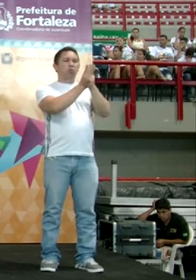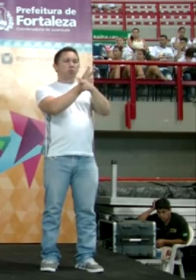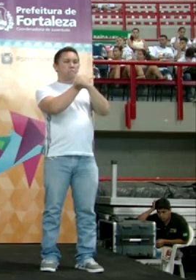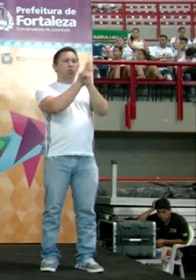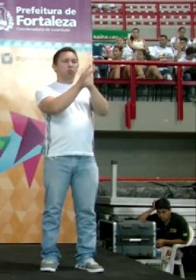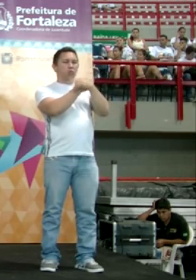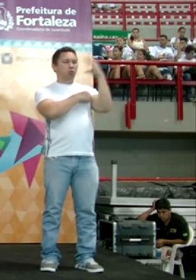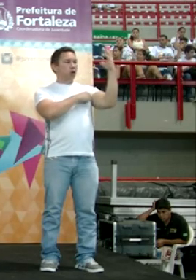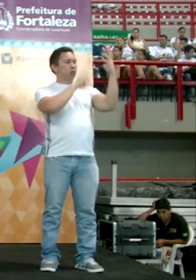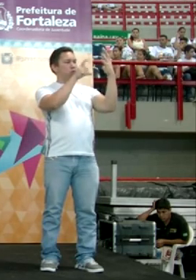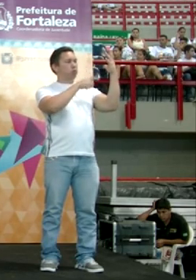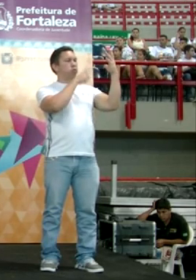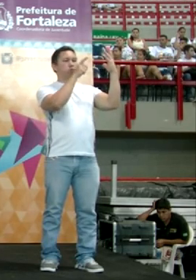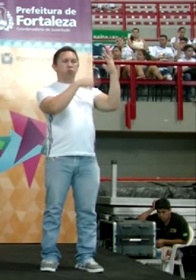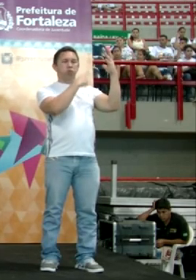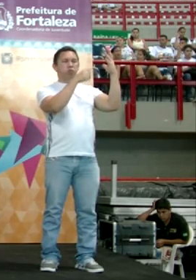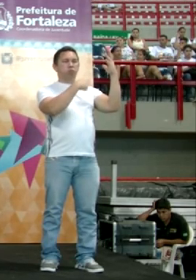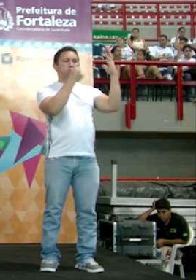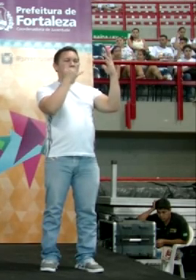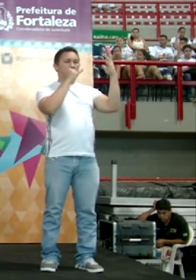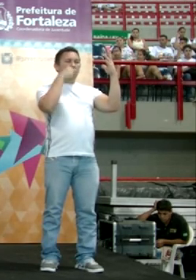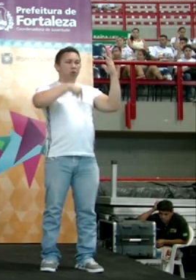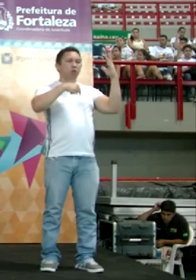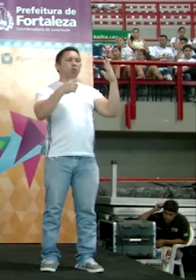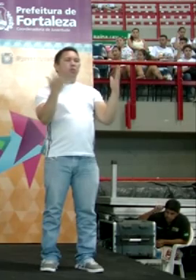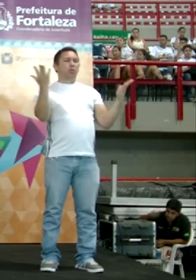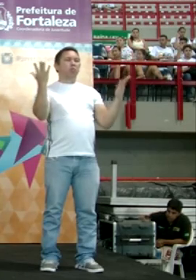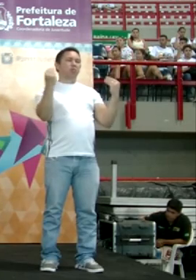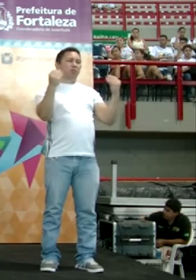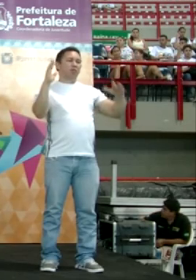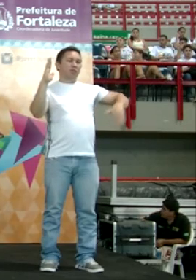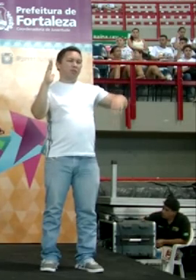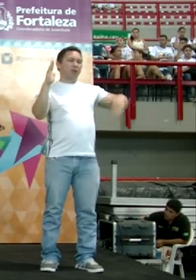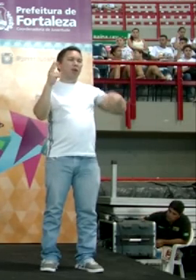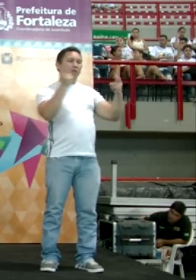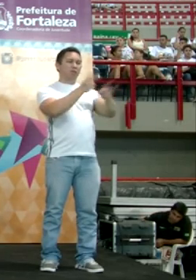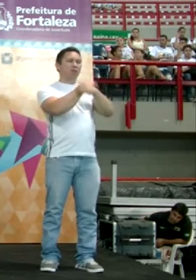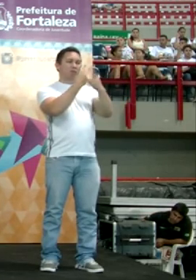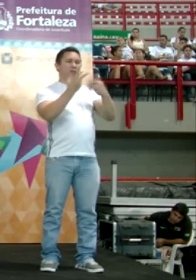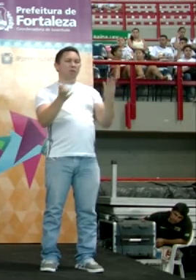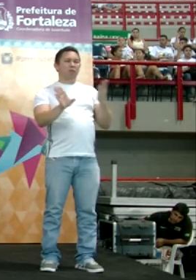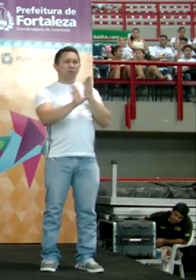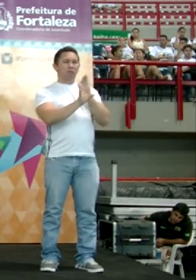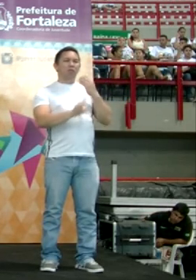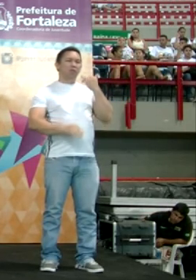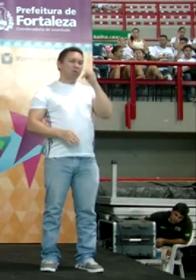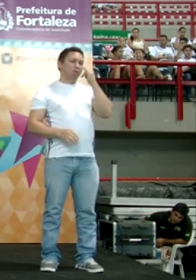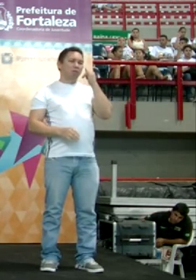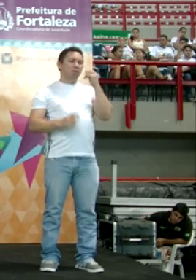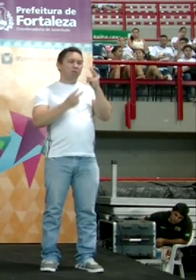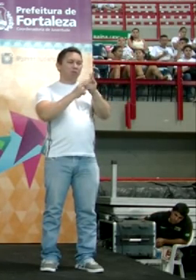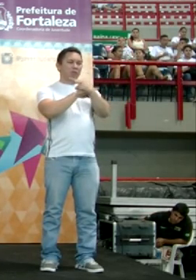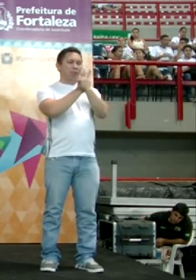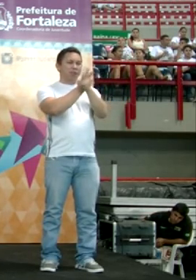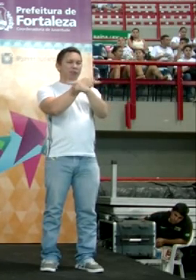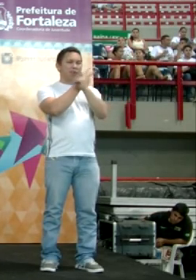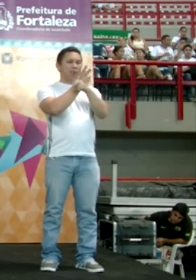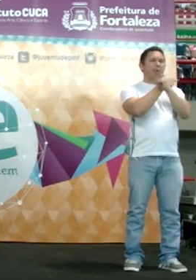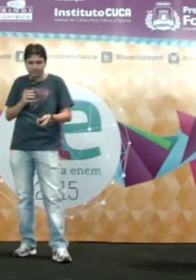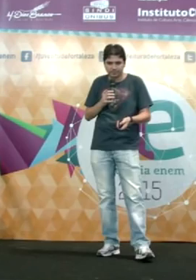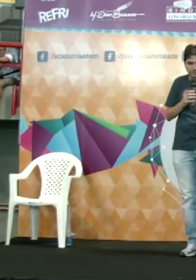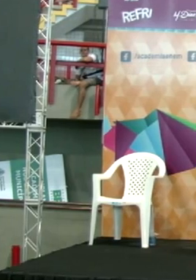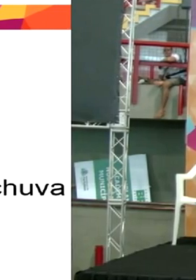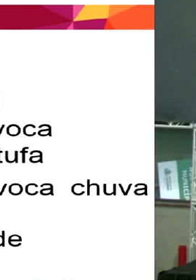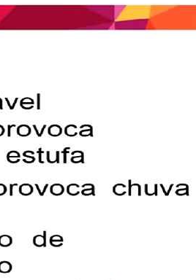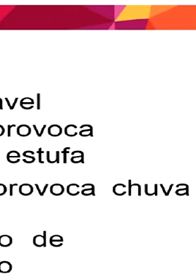energia eólica. Por quê? Porque no Ceará tem muito vento, né? Porque a fonte de energia aí é o